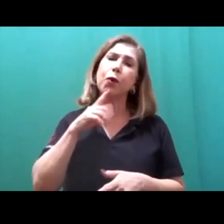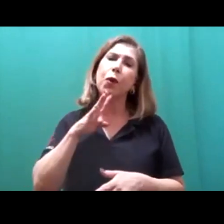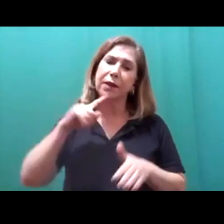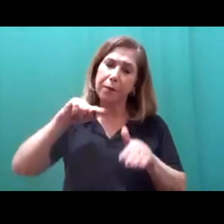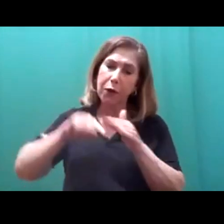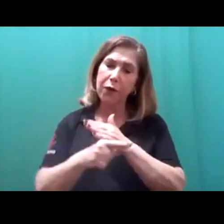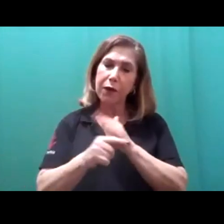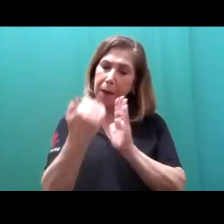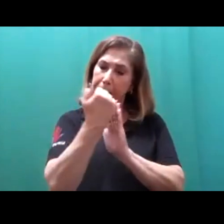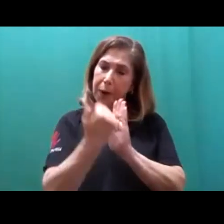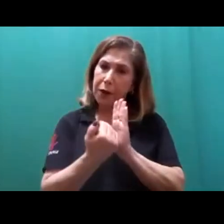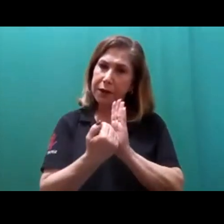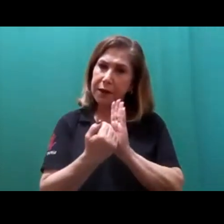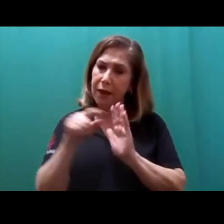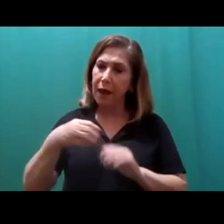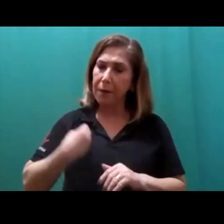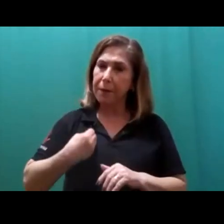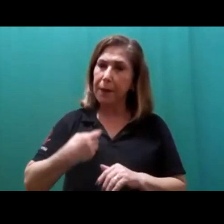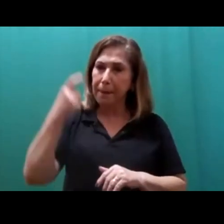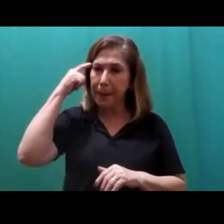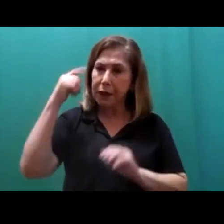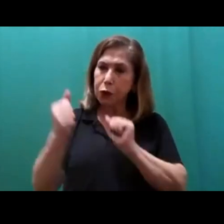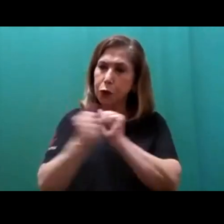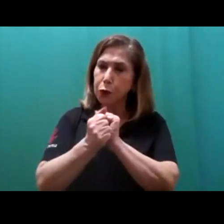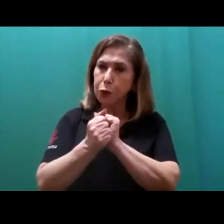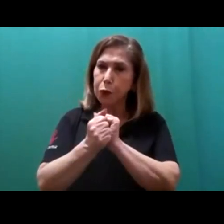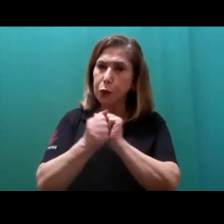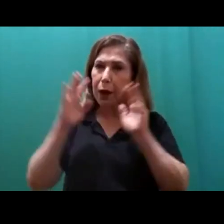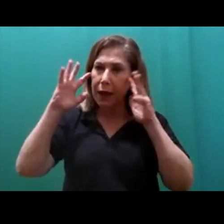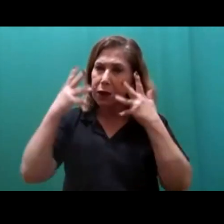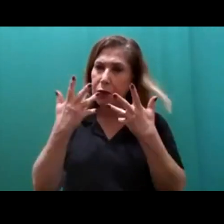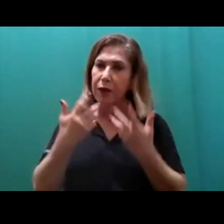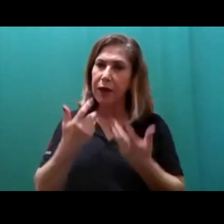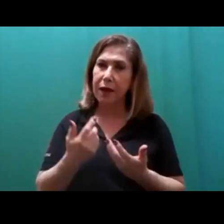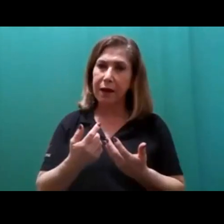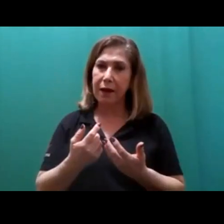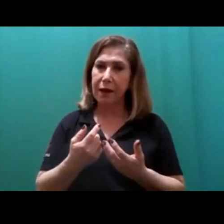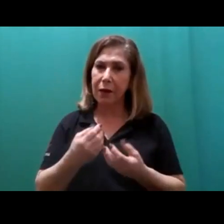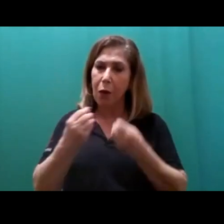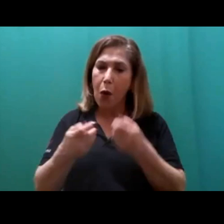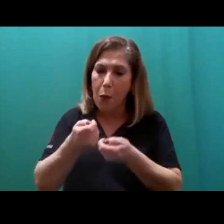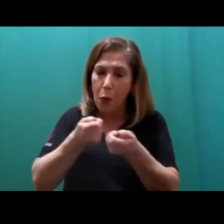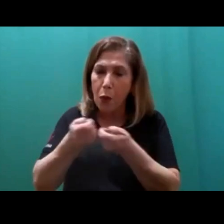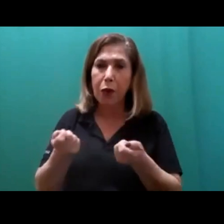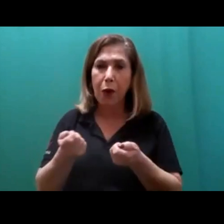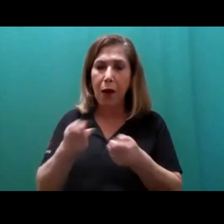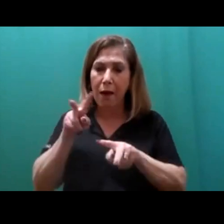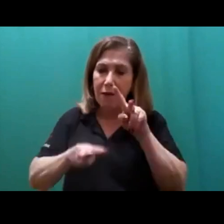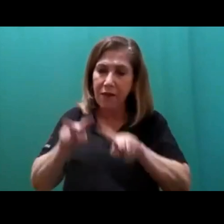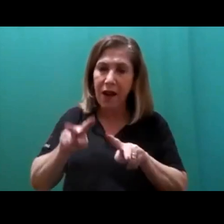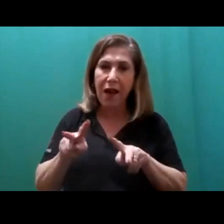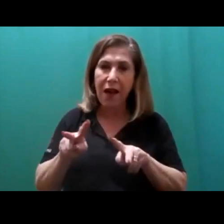processo estão presentes no pensar das ações, no executar das ações, no monitorar e avaliar as